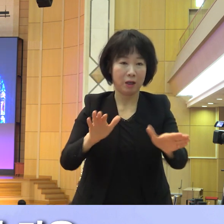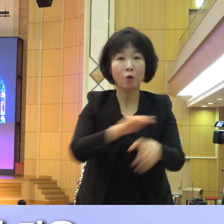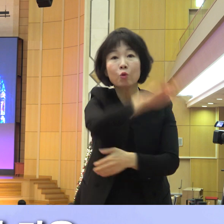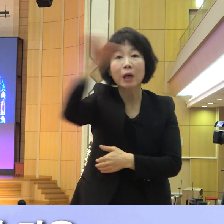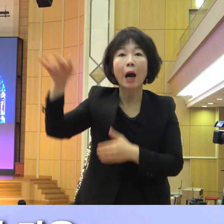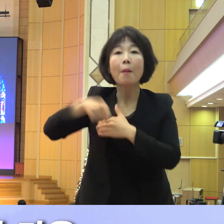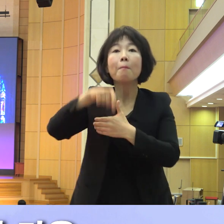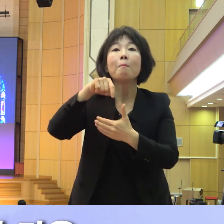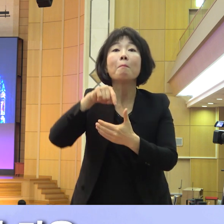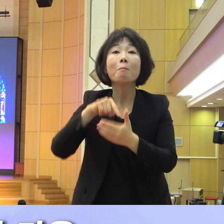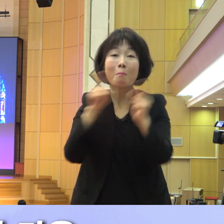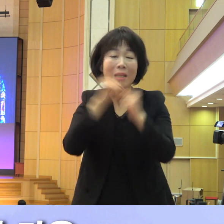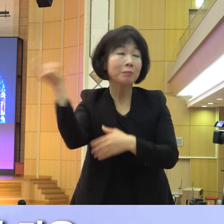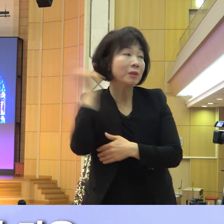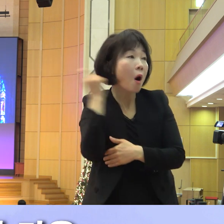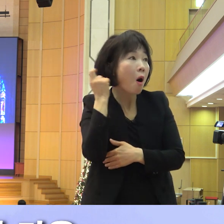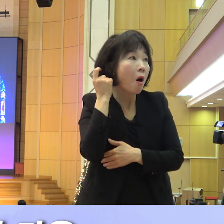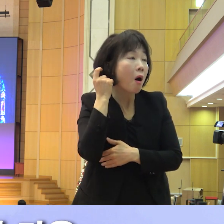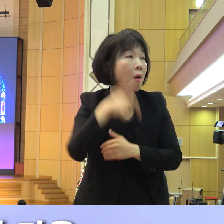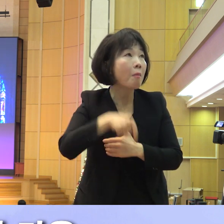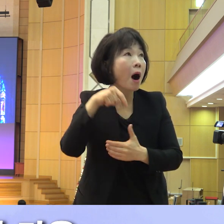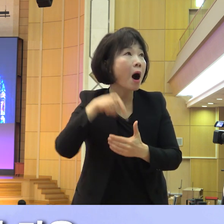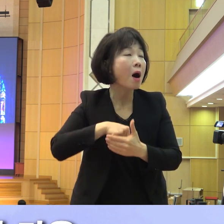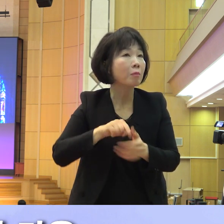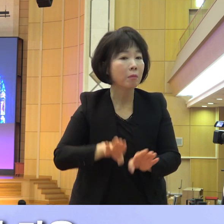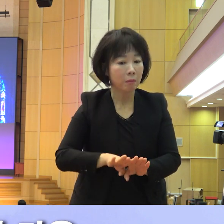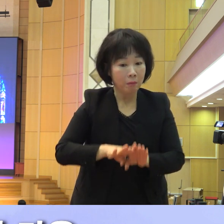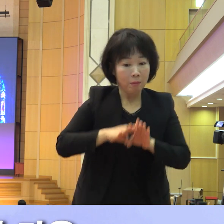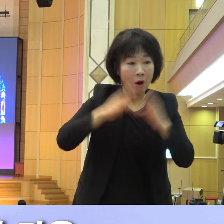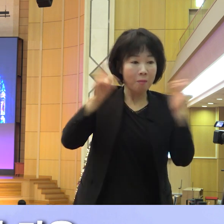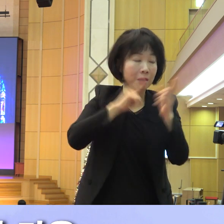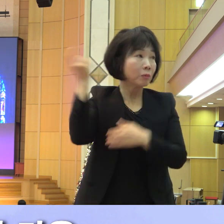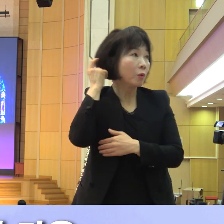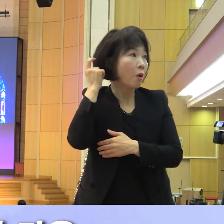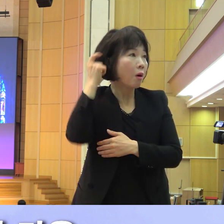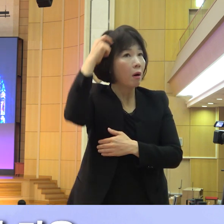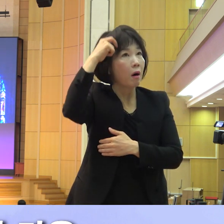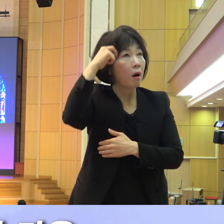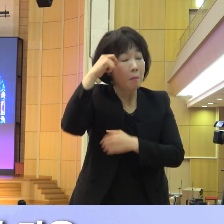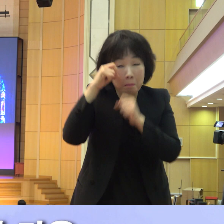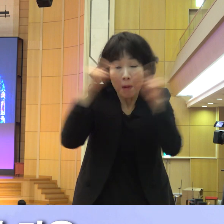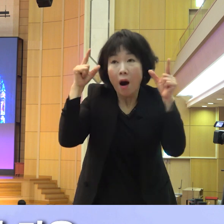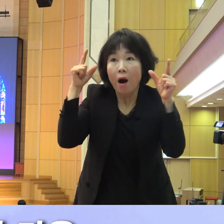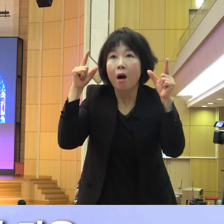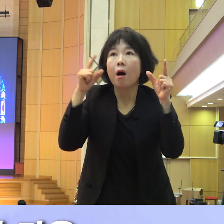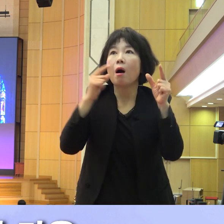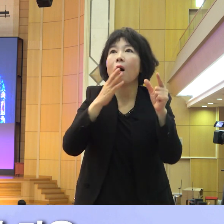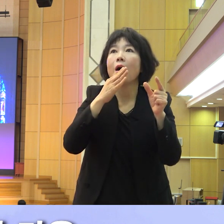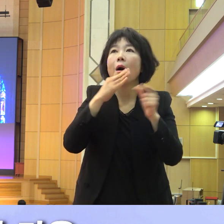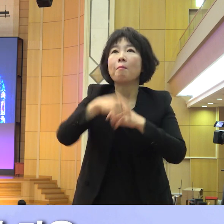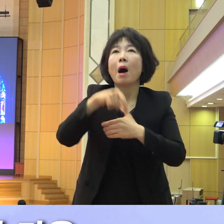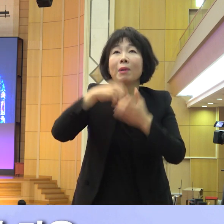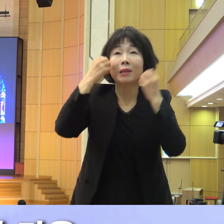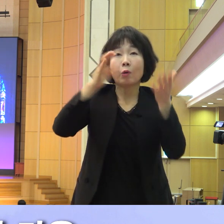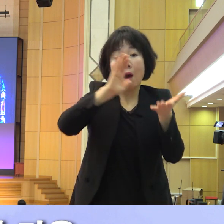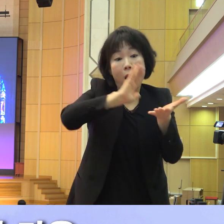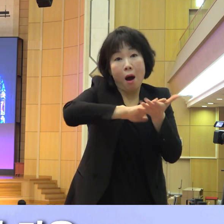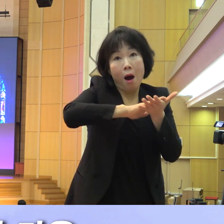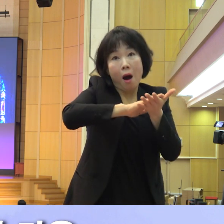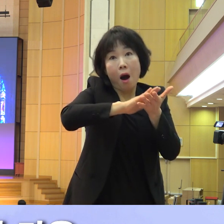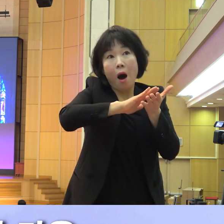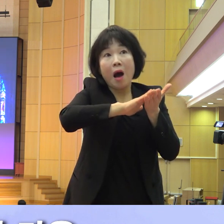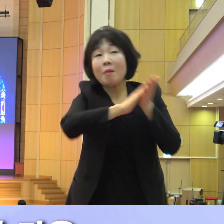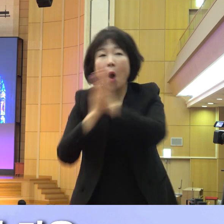우리들은 말씀을 들을 때 마음을 활짝 열고 착하고 좋은 마음으로 말씀 듣게 하여 주시옵시고, 오직 심령이 새롭게